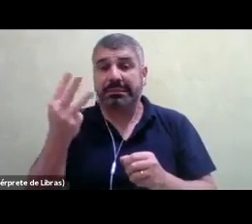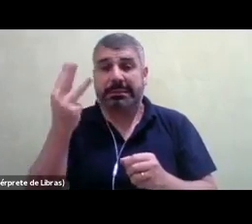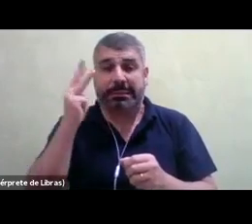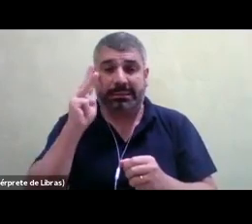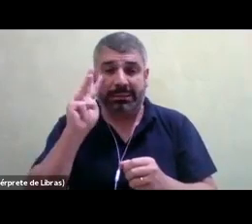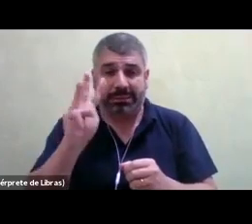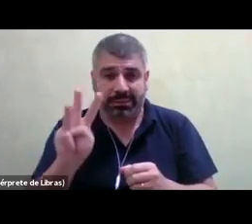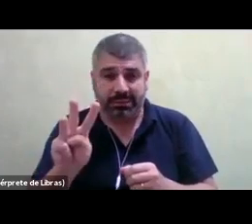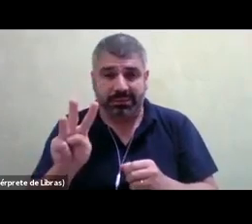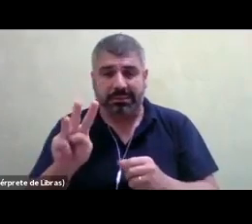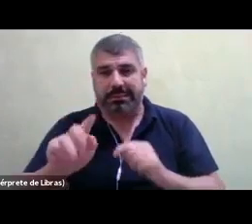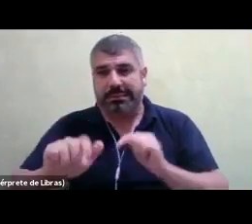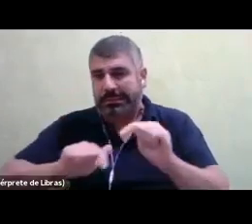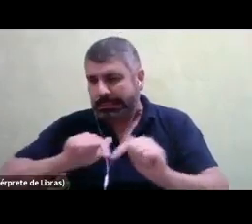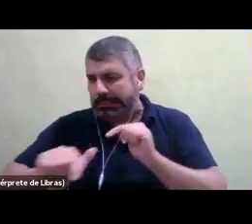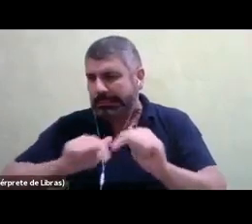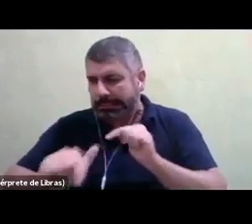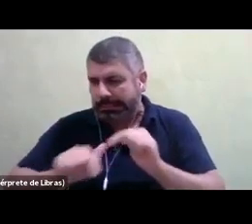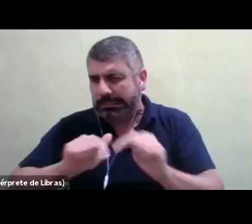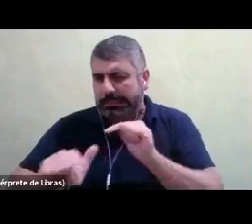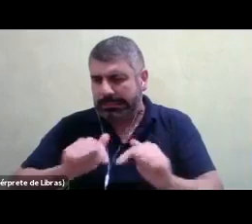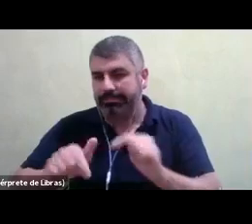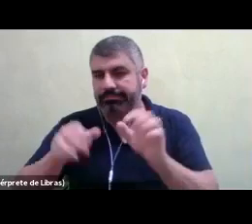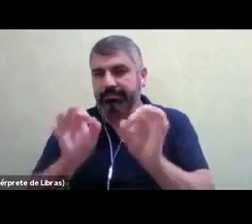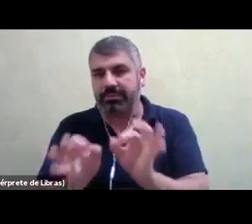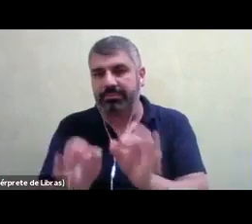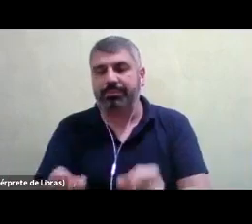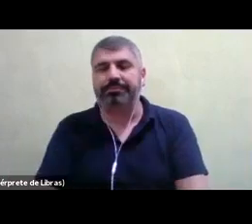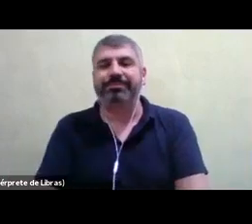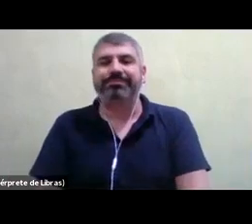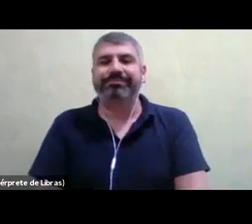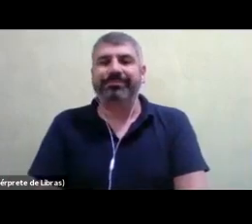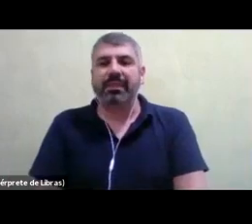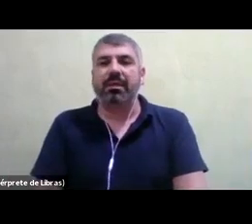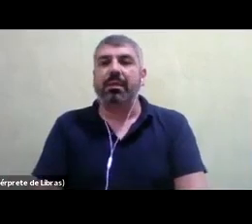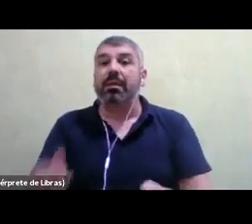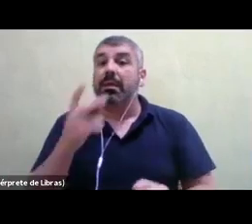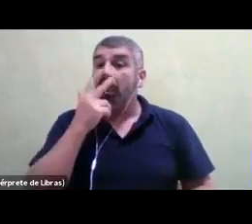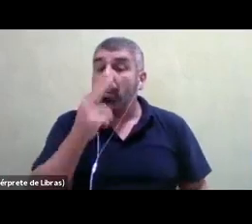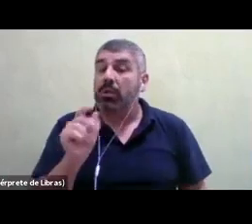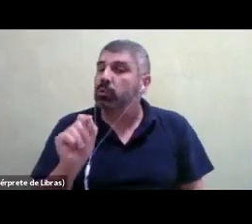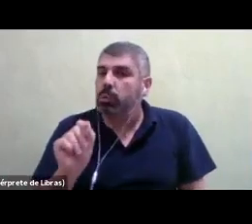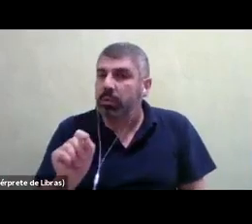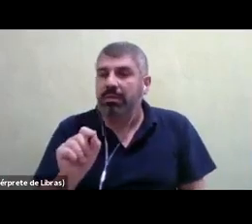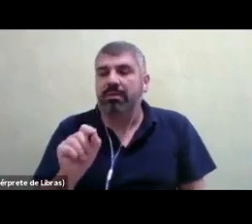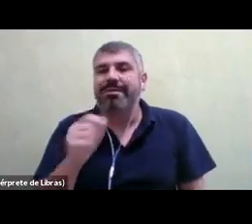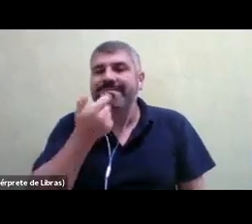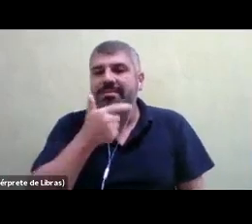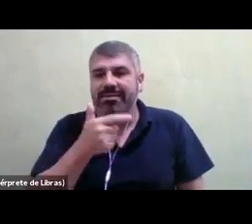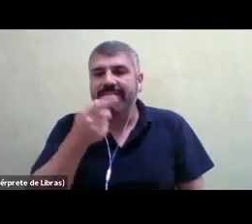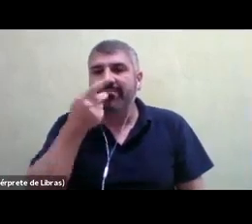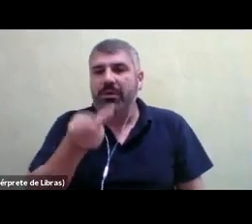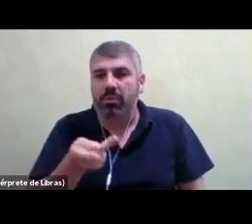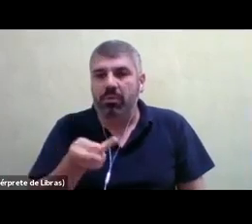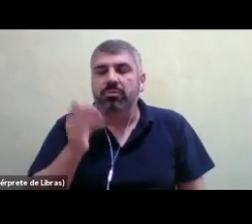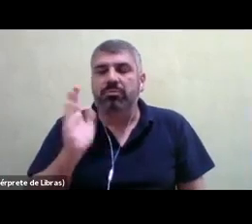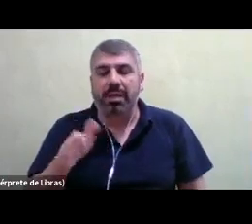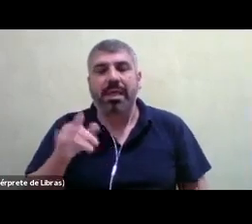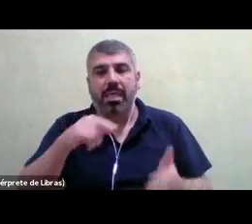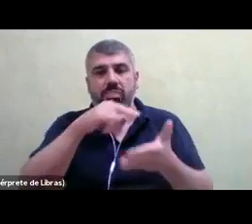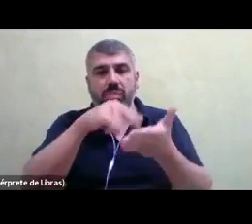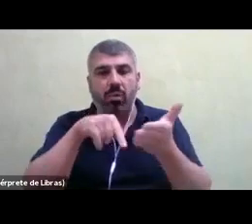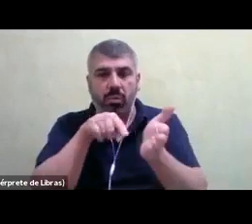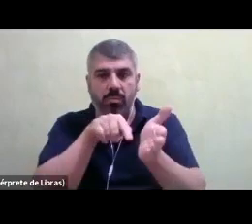dias, maratonando literalmente. Acho que, como a Fernanda introduziu, esse é um documento